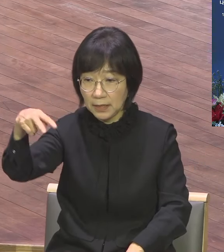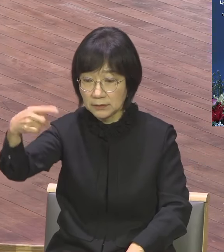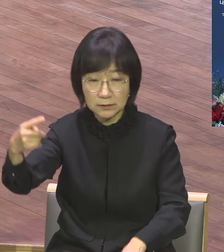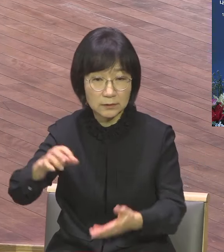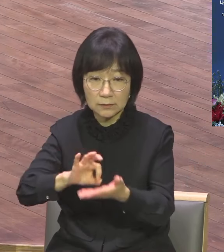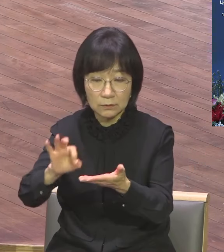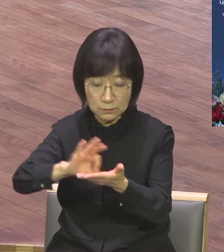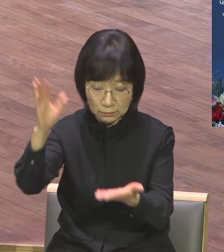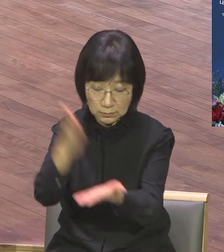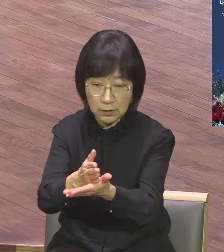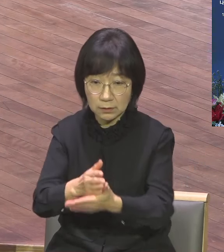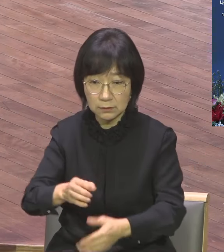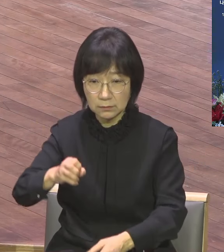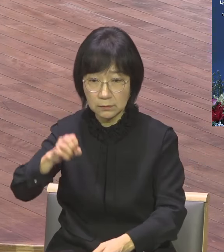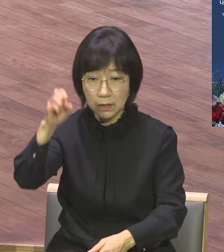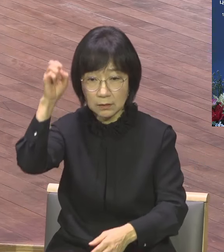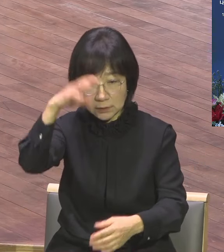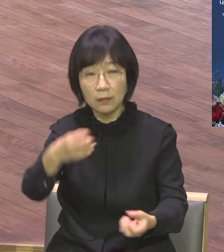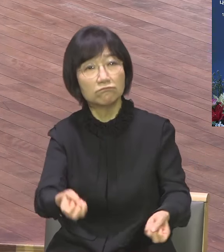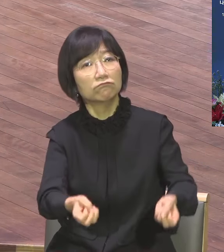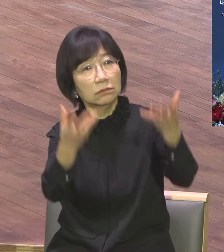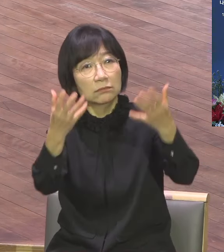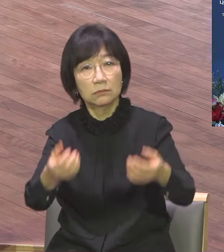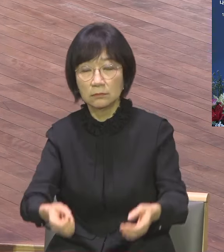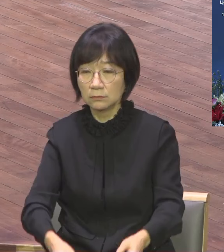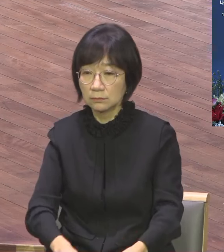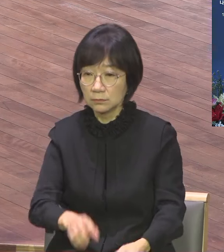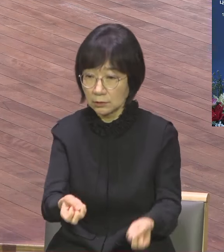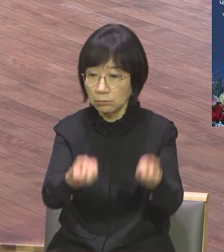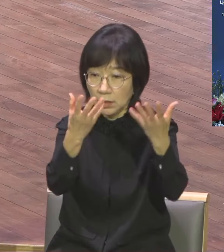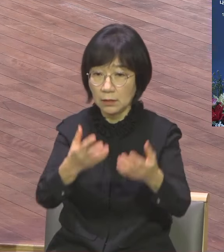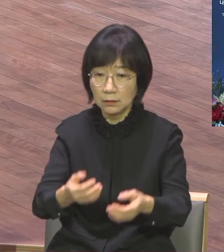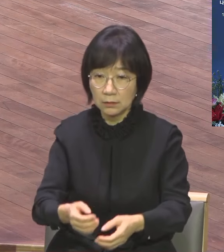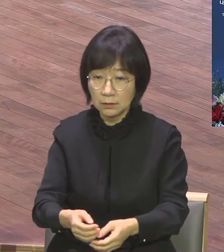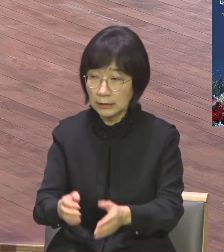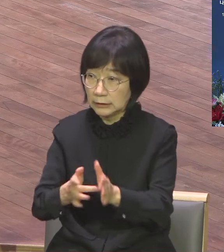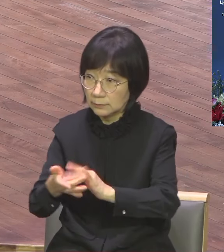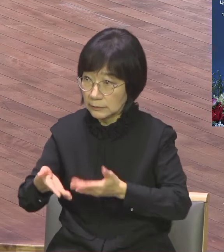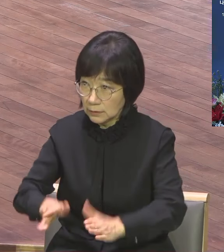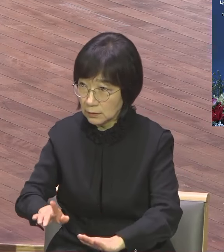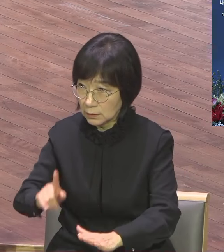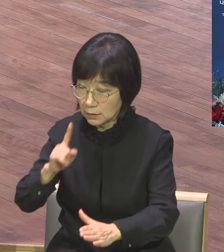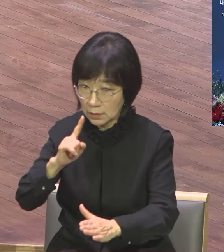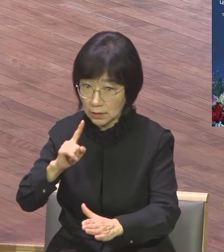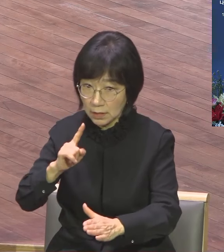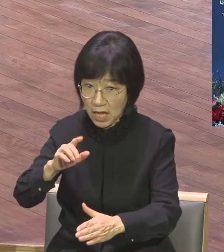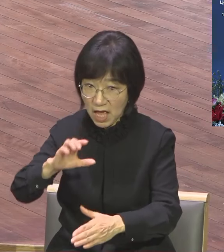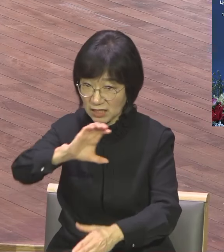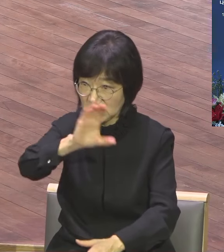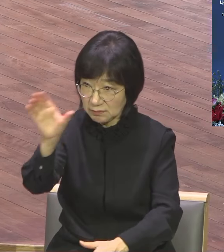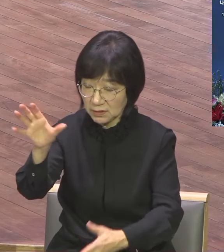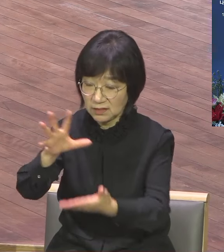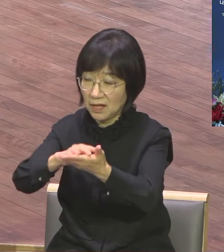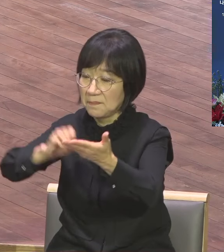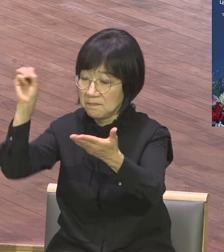그냥 공휴일이야. 그냥 공휴일. 크리스마스 예수님의 날. 크리스마스 그리스도 그 말 자체를 듣기